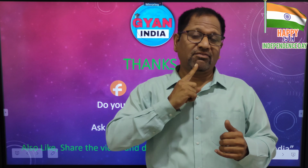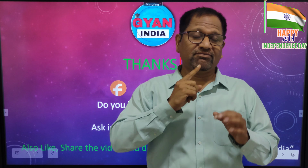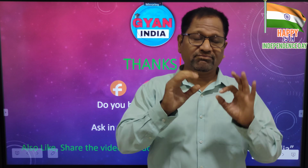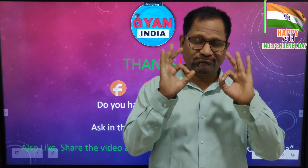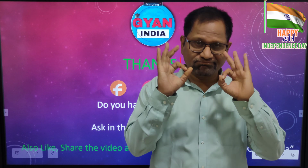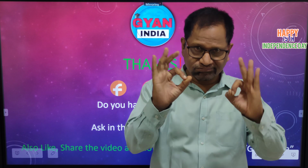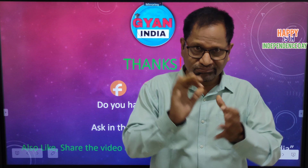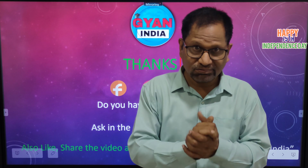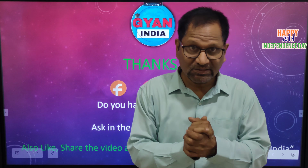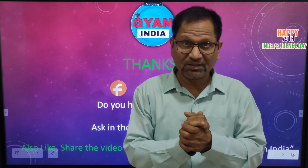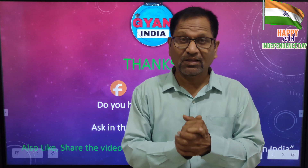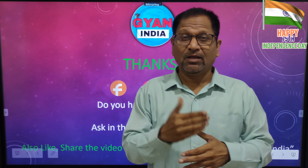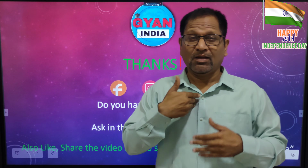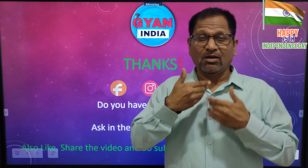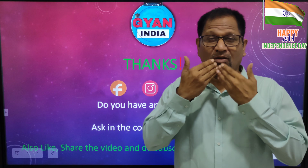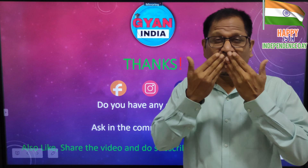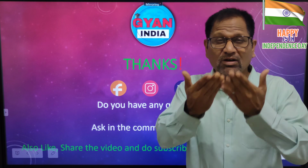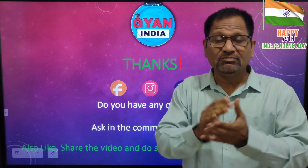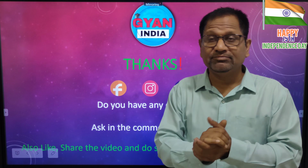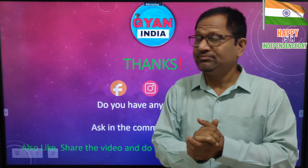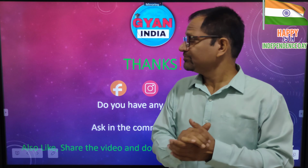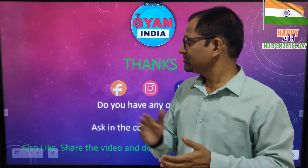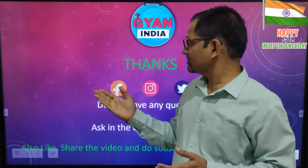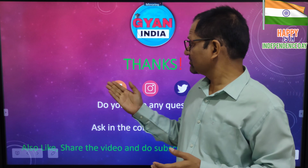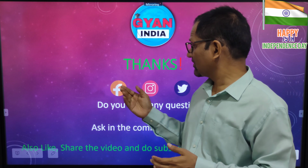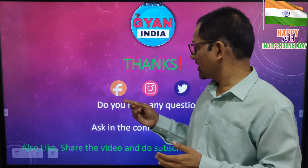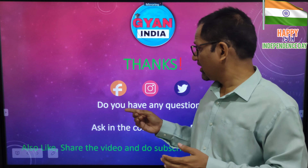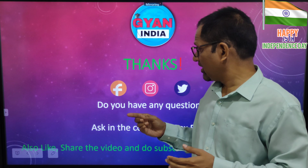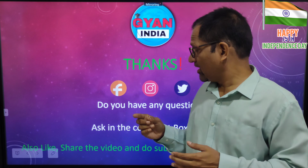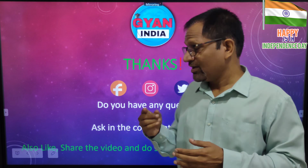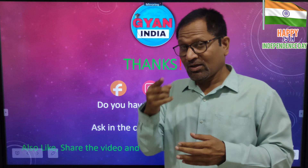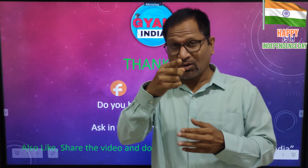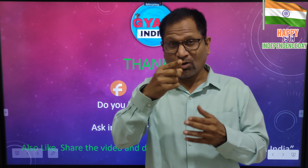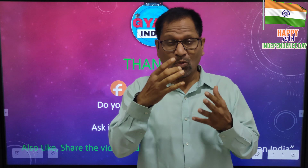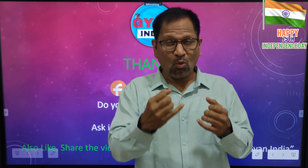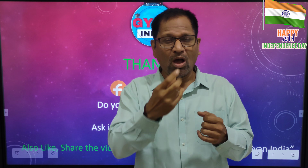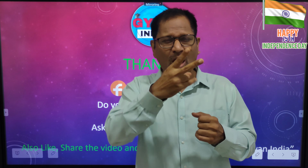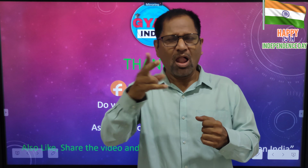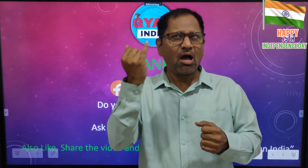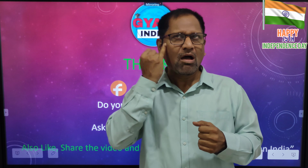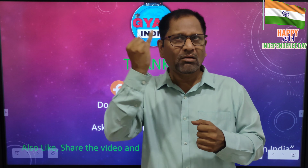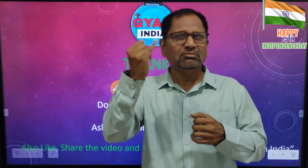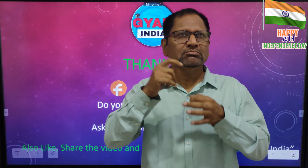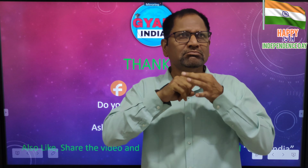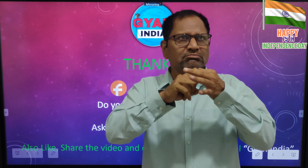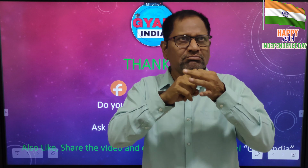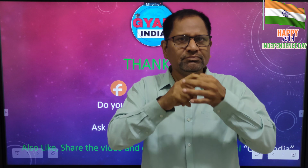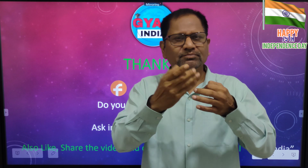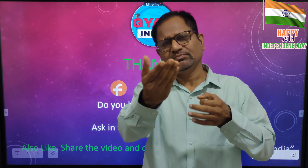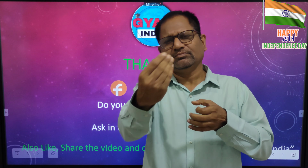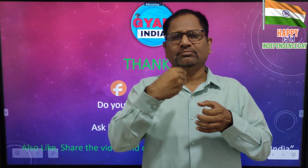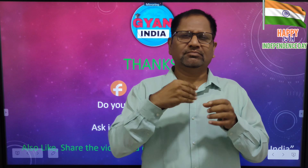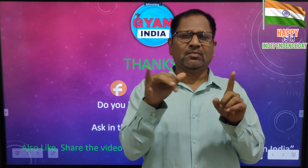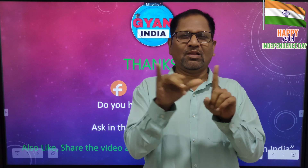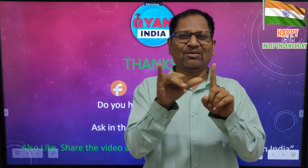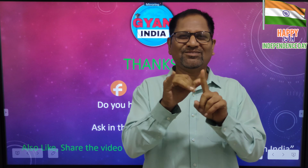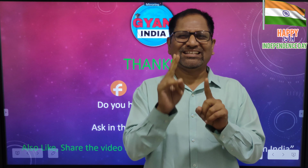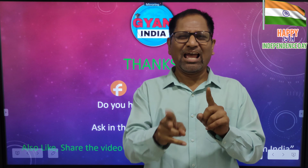आप सब लोगों को, सारे दिव्यांग लोगों को, आप सबको थैंक्स देना चाहता हूँ। यदि आपके अंदर कोई भी सजेशन